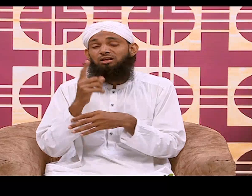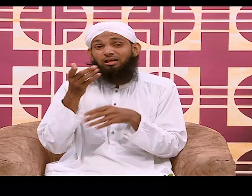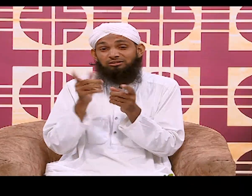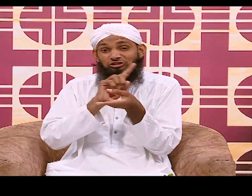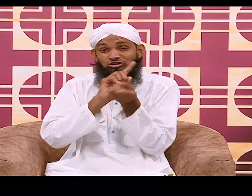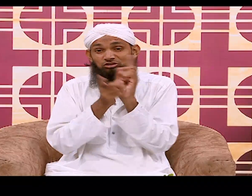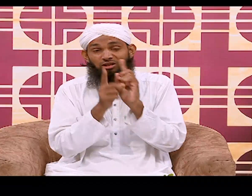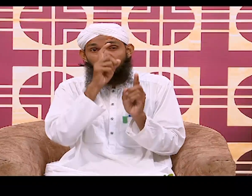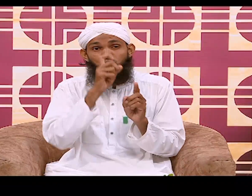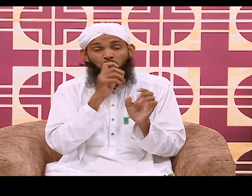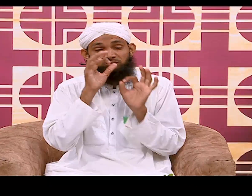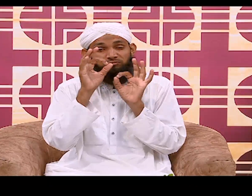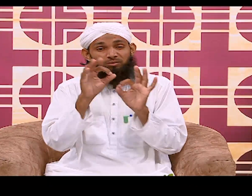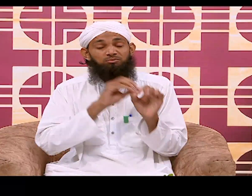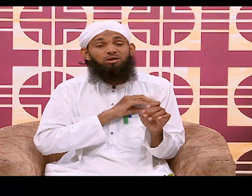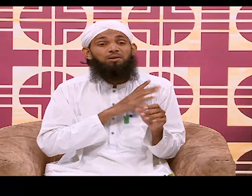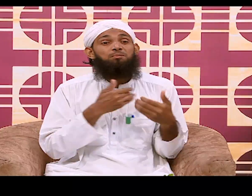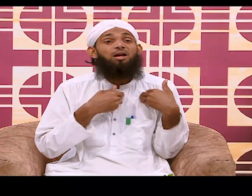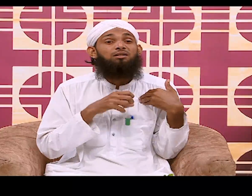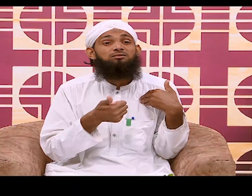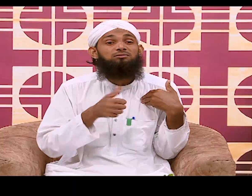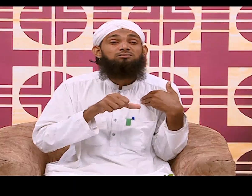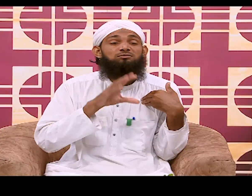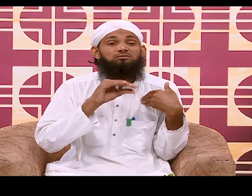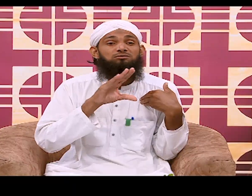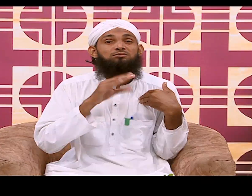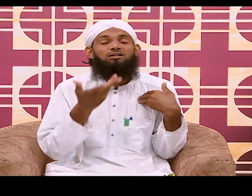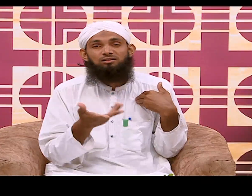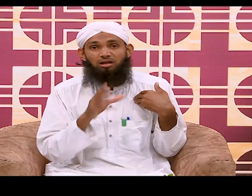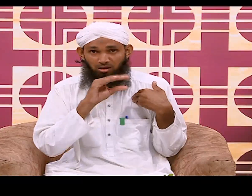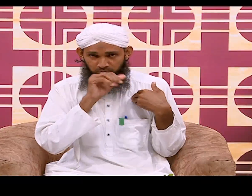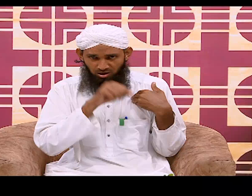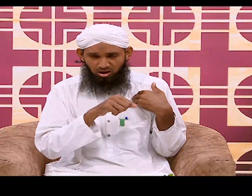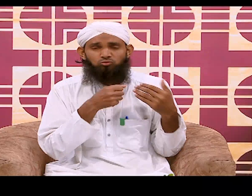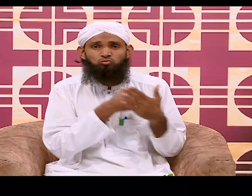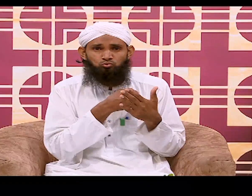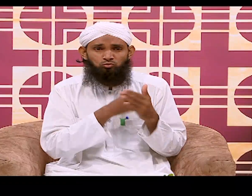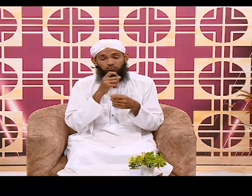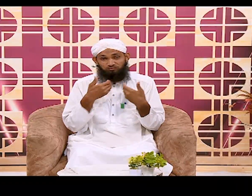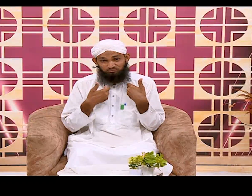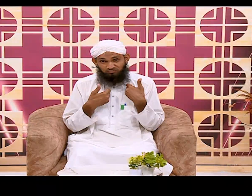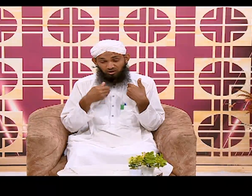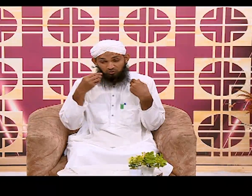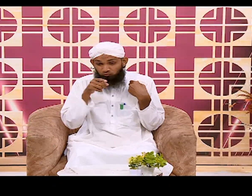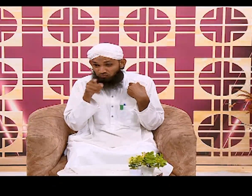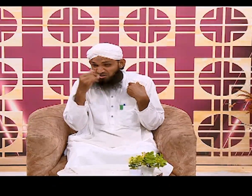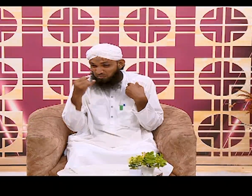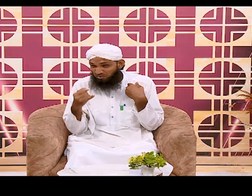پاک کے احکام پر کتنا عمل کر رہا ہوں، اگر کمی ہے تو اس کمی کو دور کیسے کرنا ہے۔ یہ سوچو کہ